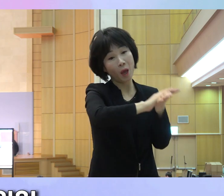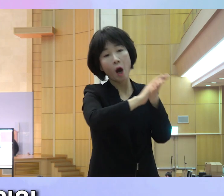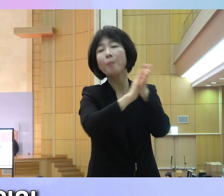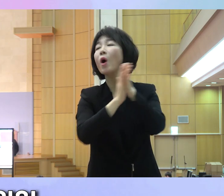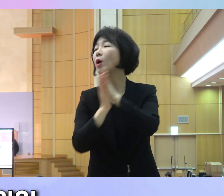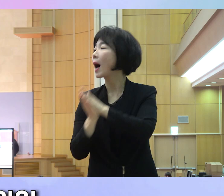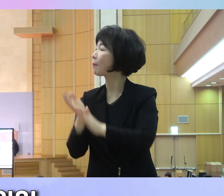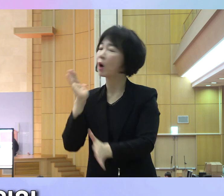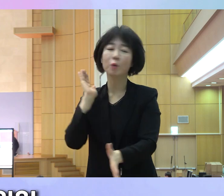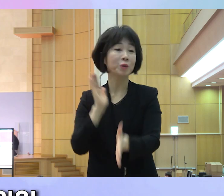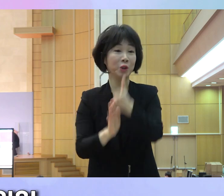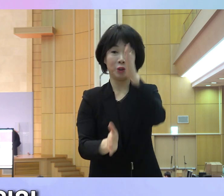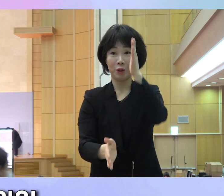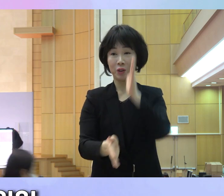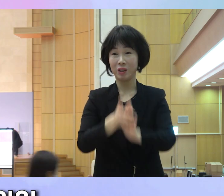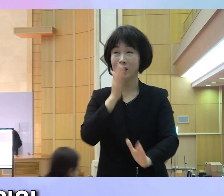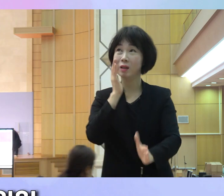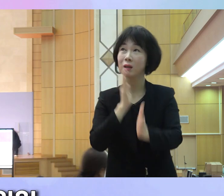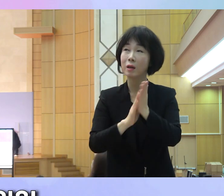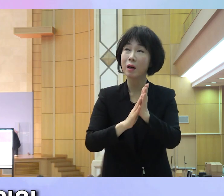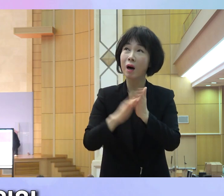사랑